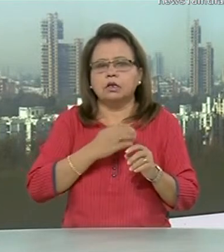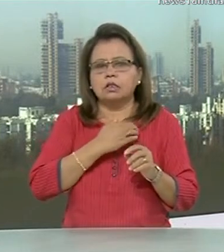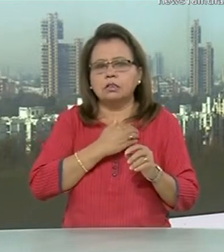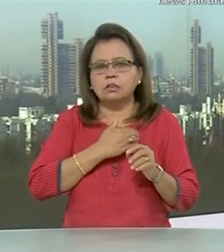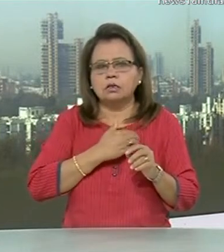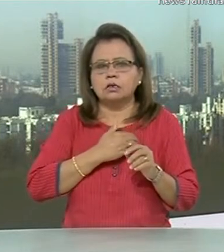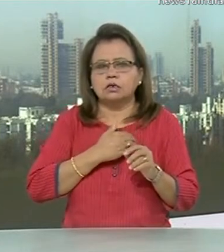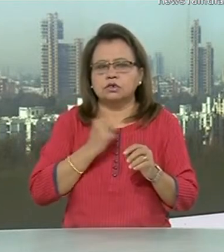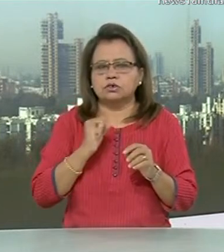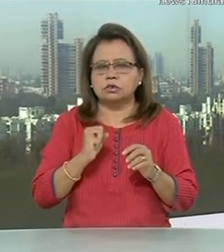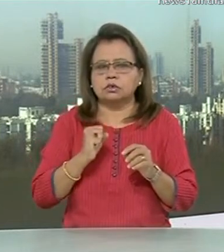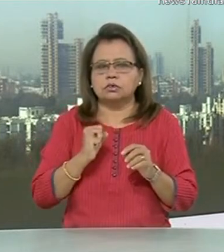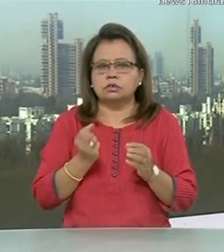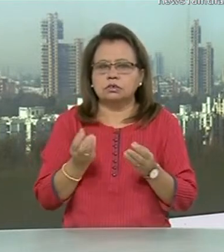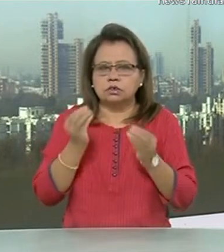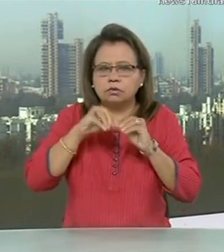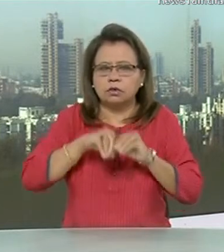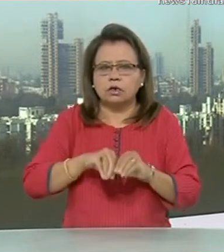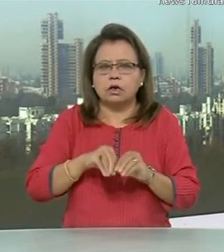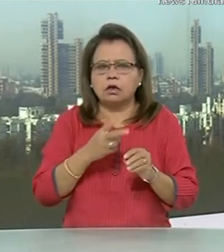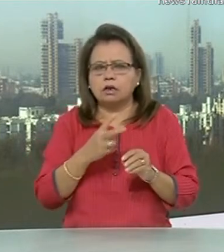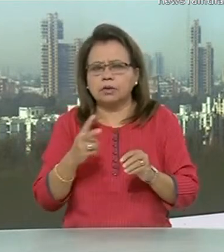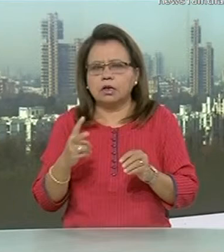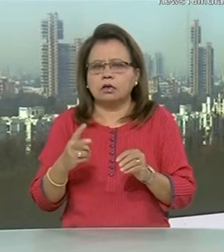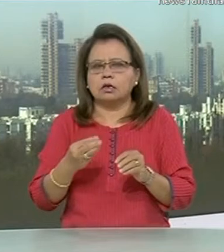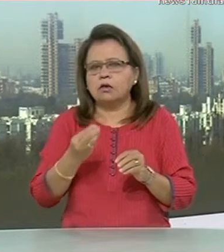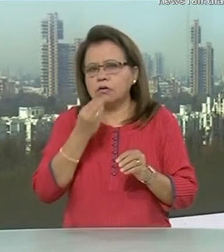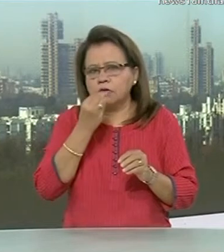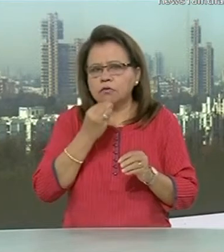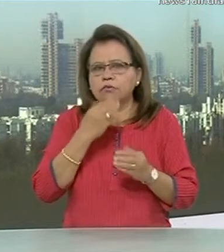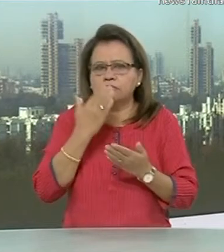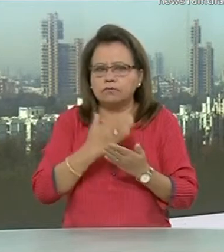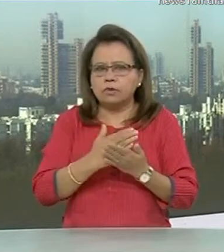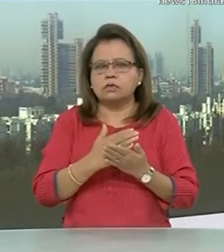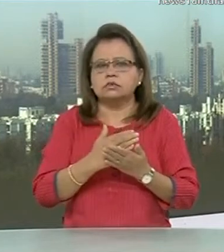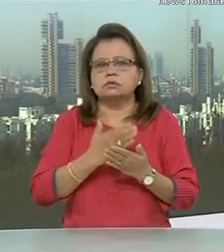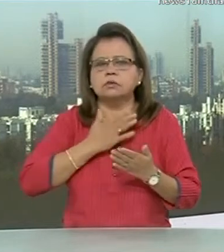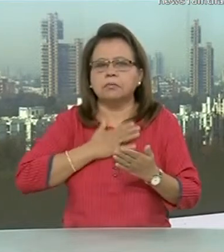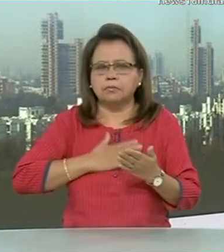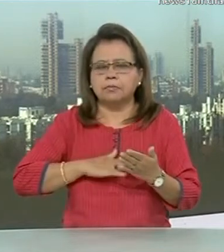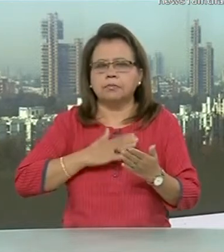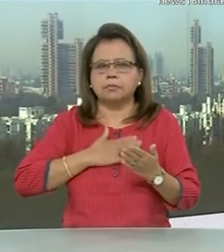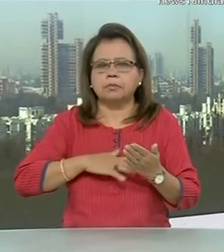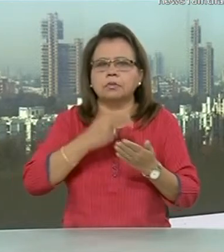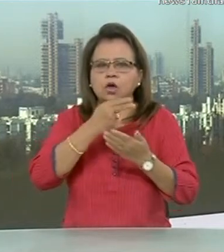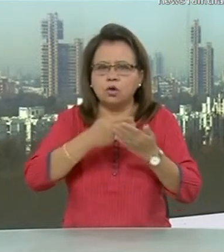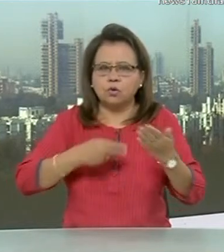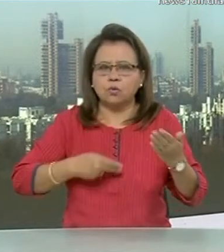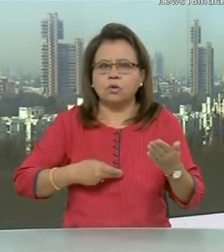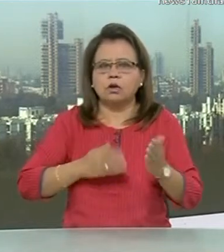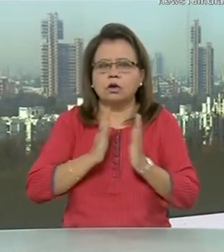और मानसिक शक्तियुक्त प्रकार के व्रत संयम